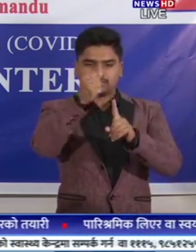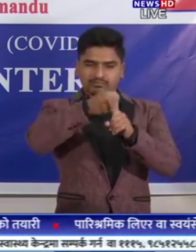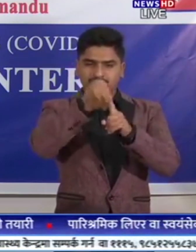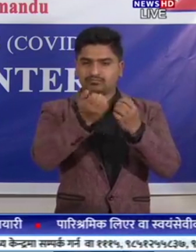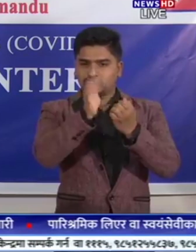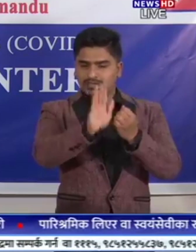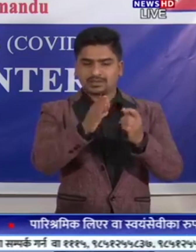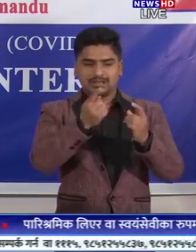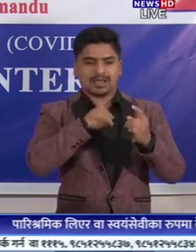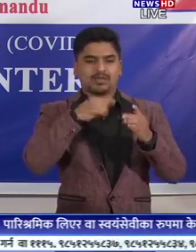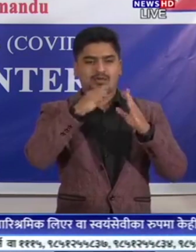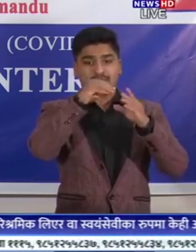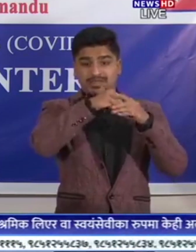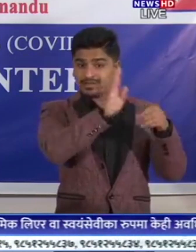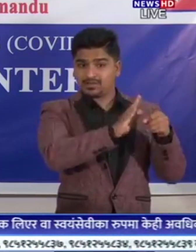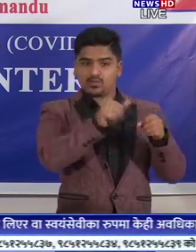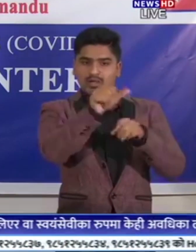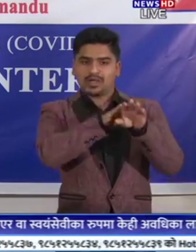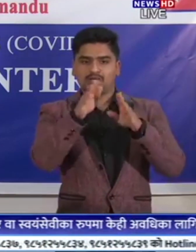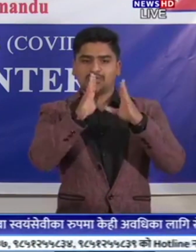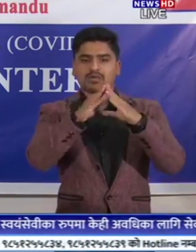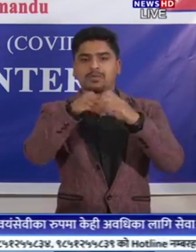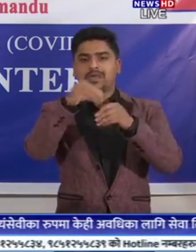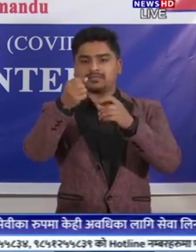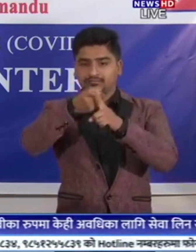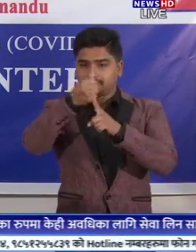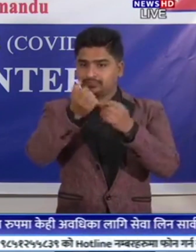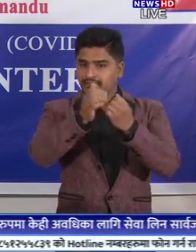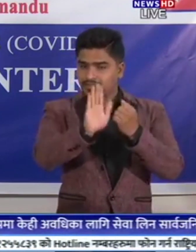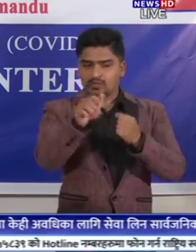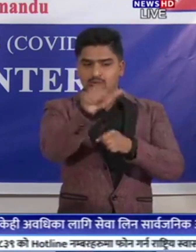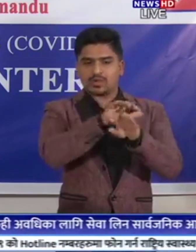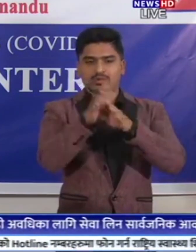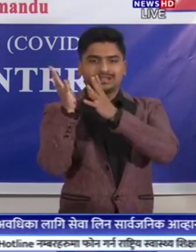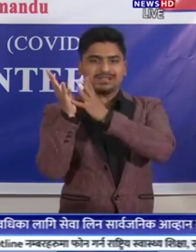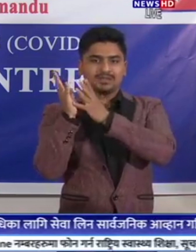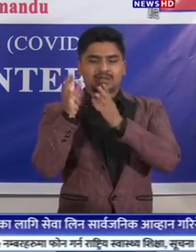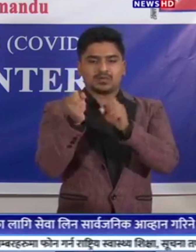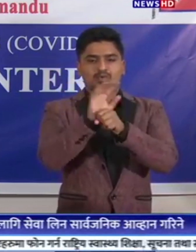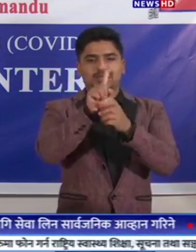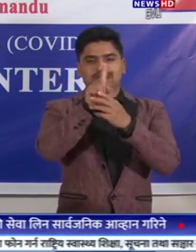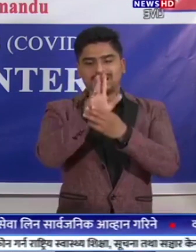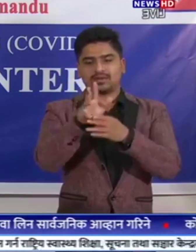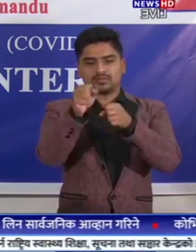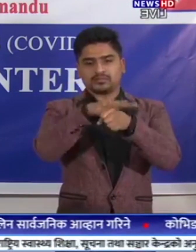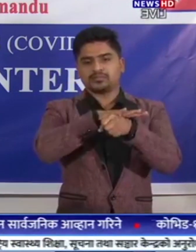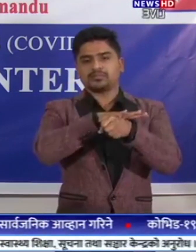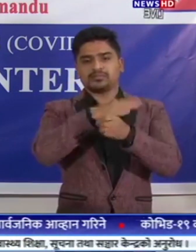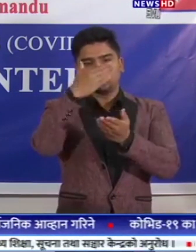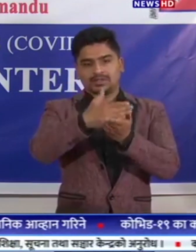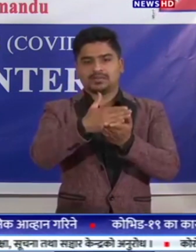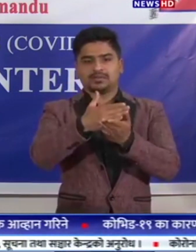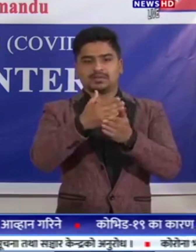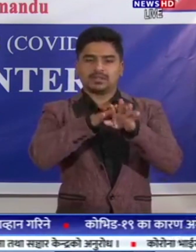छा आमी घर बित्र चाहू आर घर भायर खटीनु भायको छा वारलाई को भुमी का यो COVID-19 को संक्रमन रोग्थाम को लागी